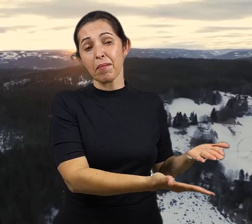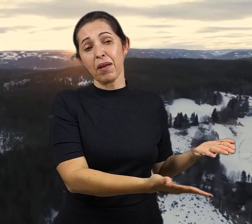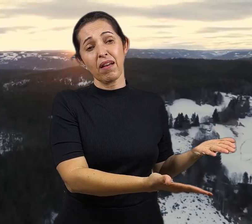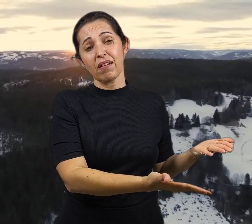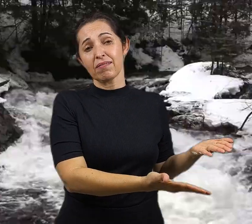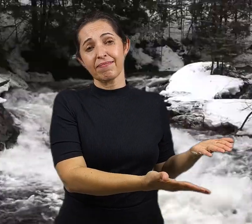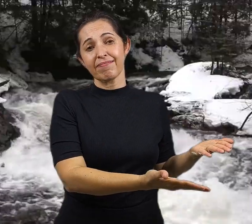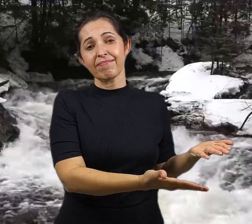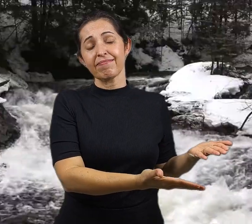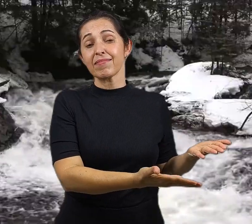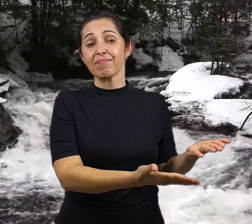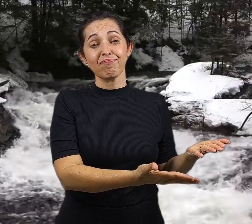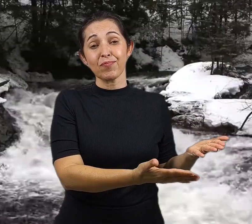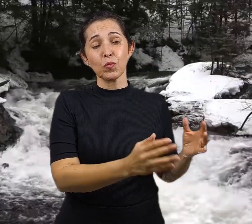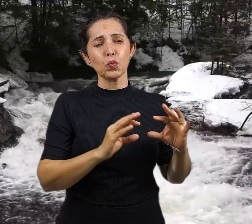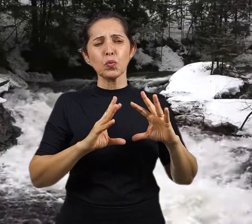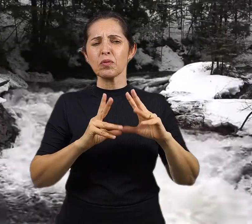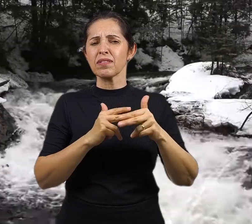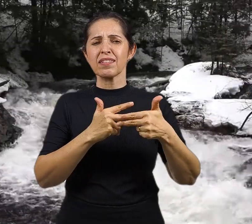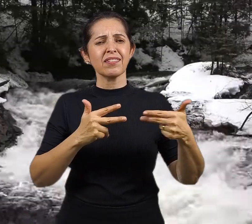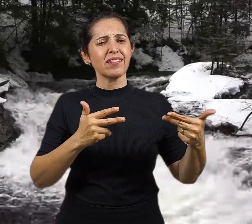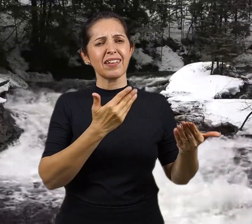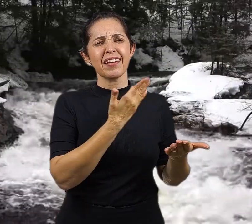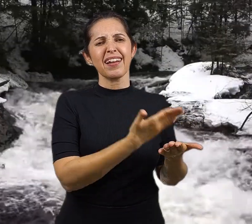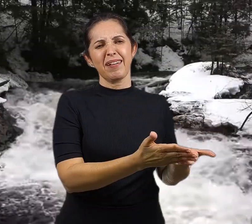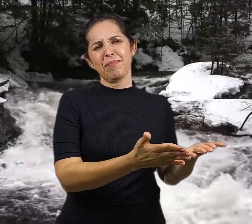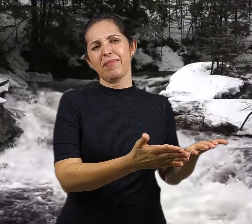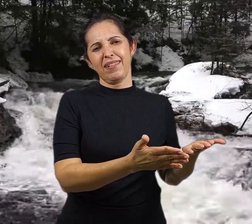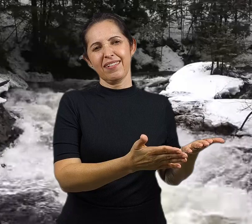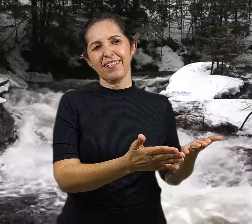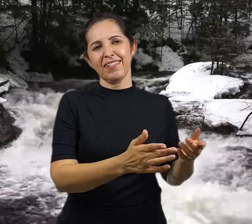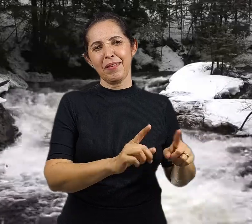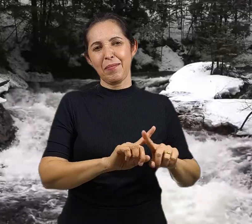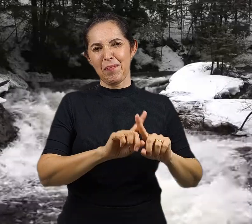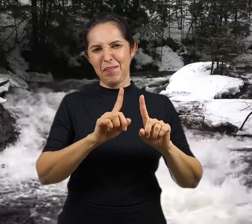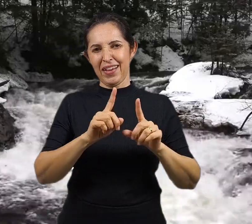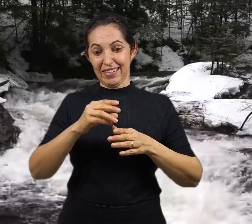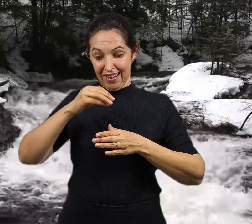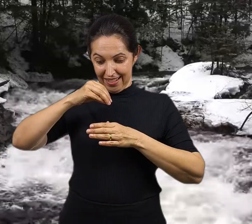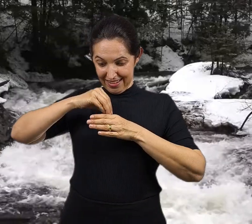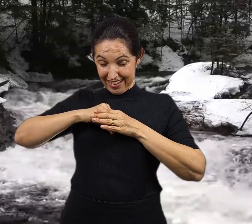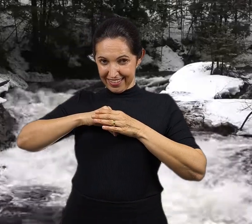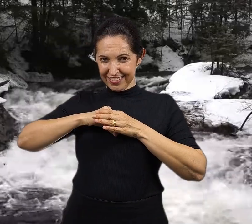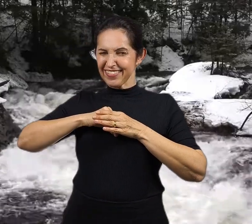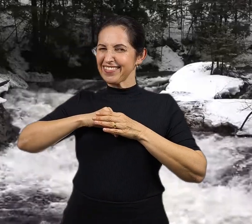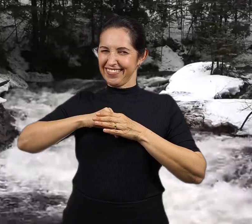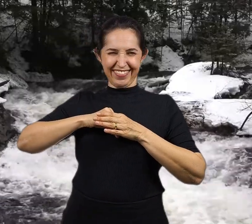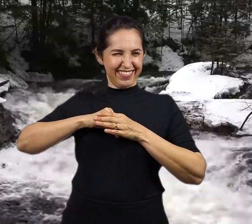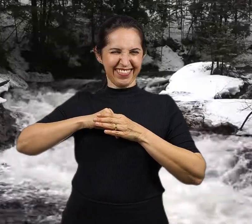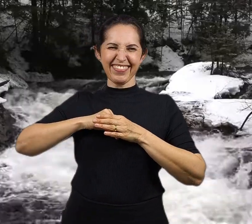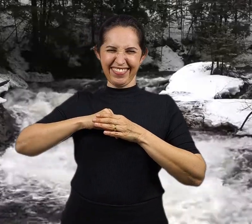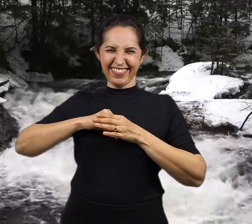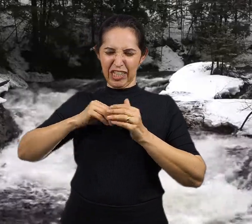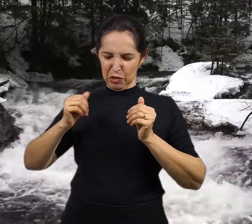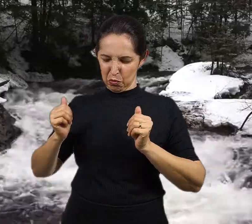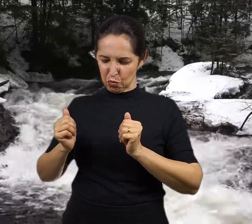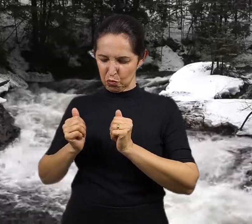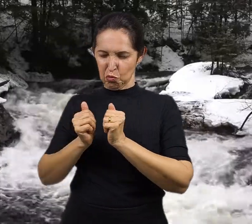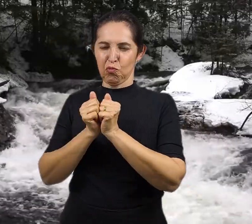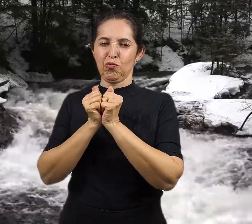O que fica é o nosso investimento. Que coisa nada. Verso 11 diz: mas a terra que